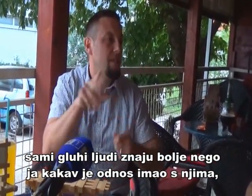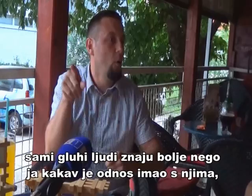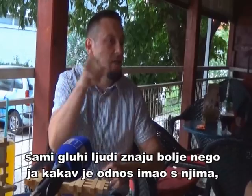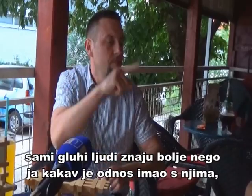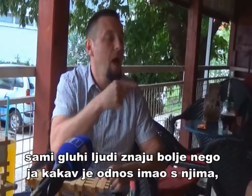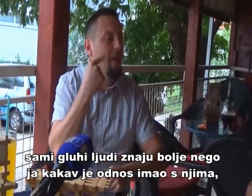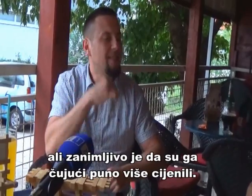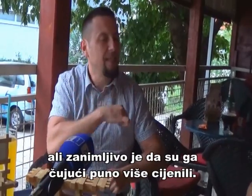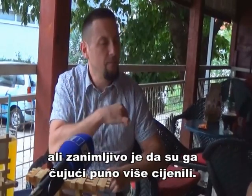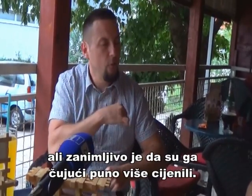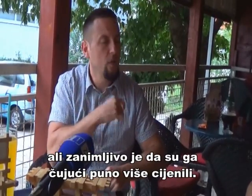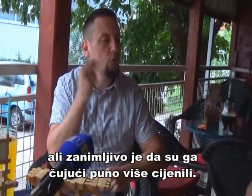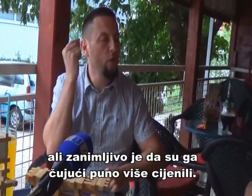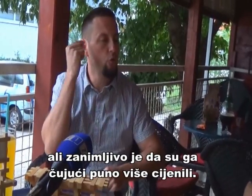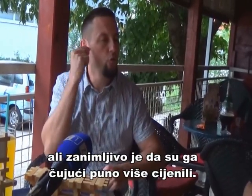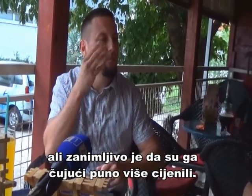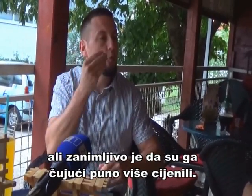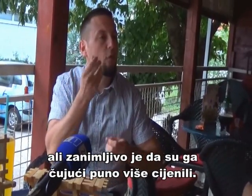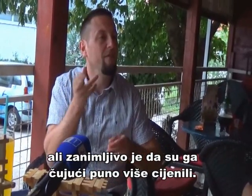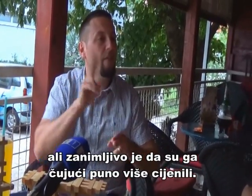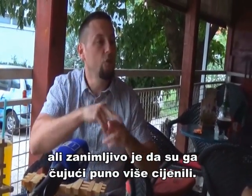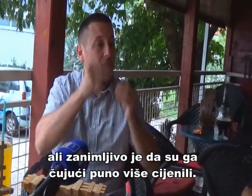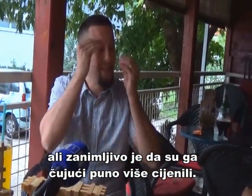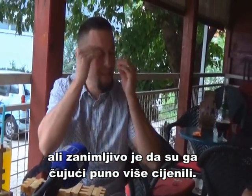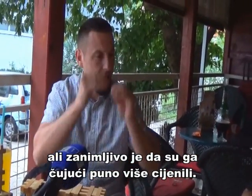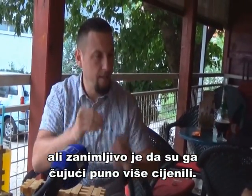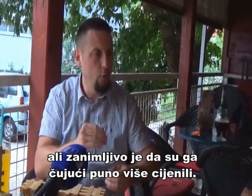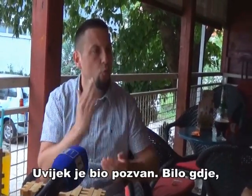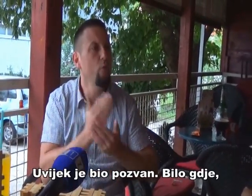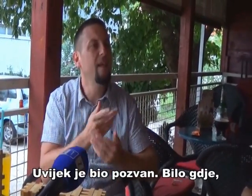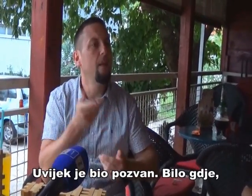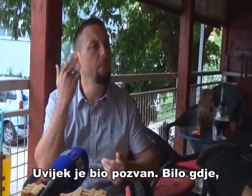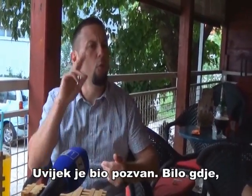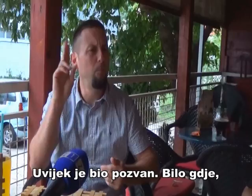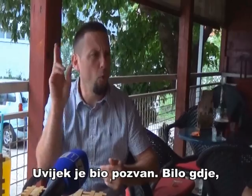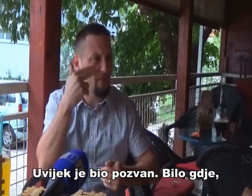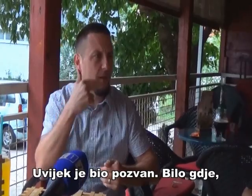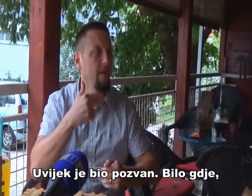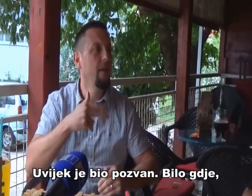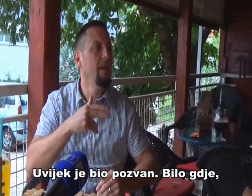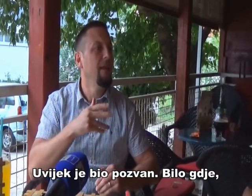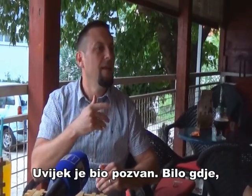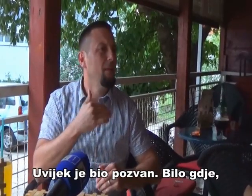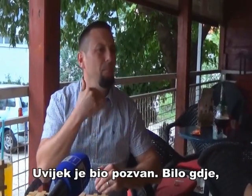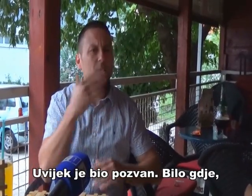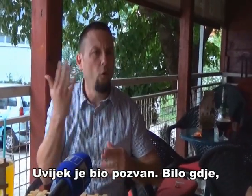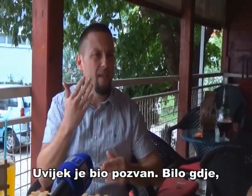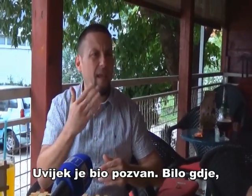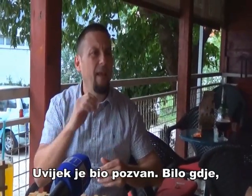imao s njima, ali zanimljivo je da su ga čuči puno više cijenili. Uvijek je bio pozvan bilo gdje,